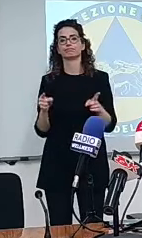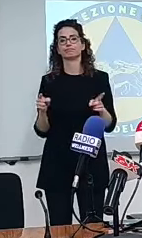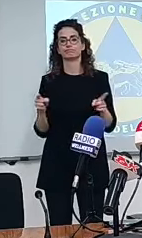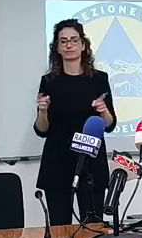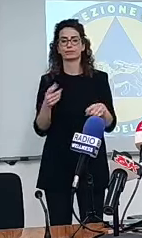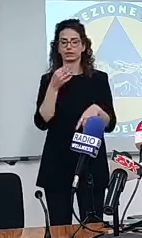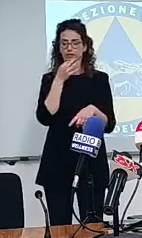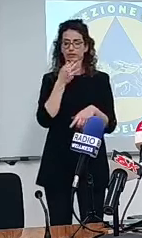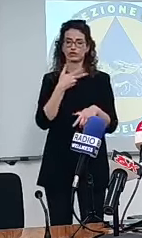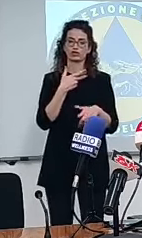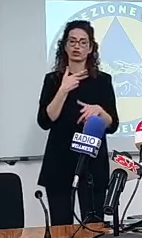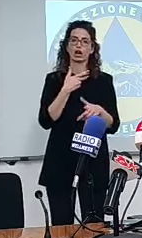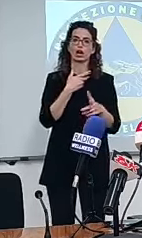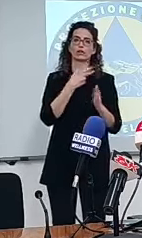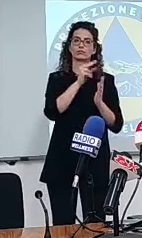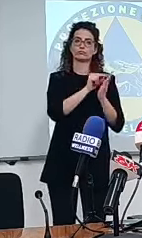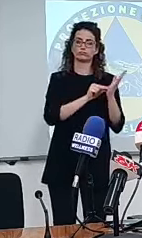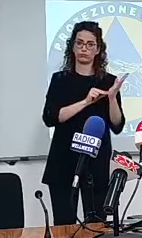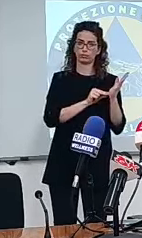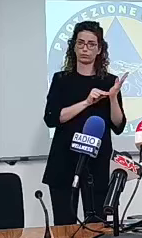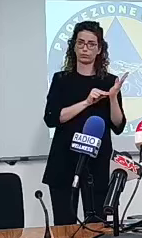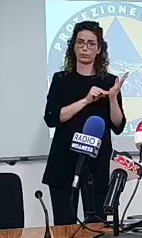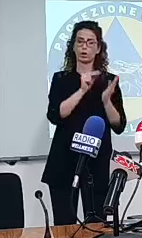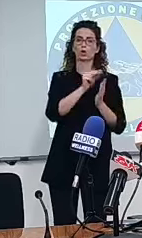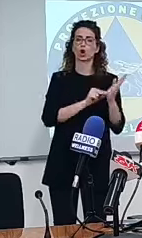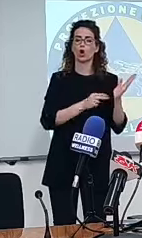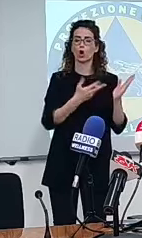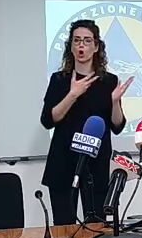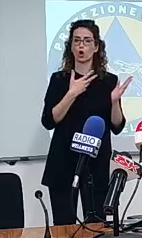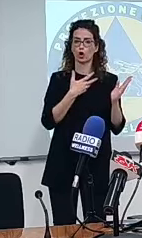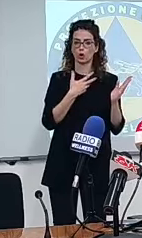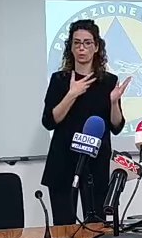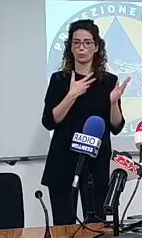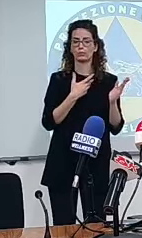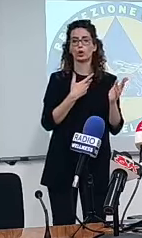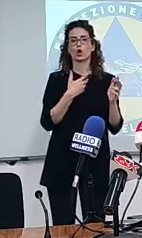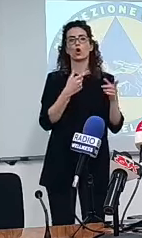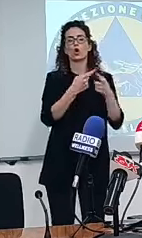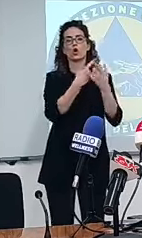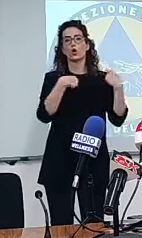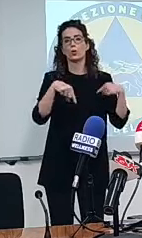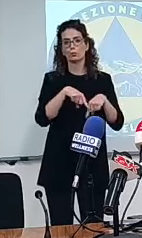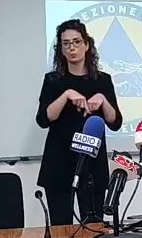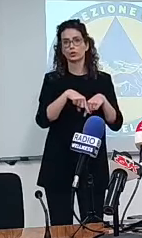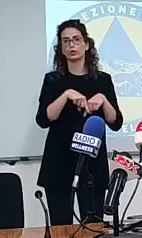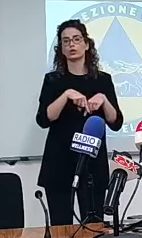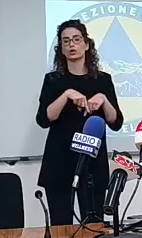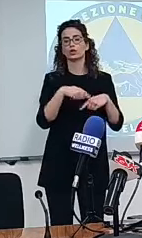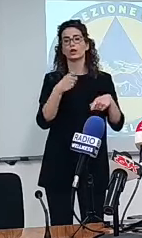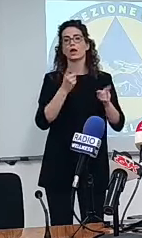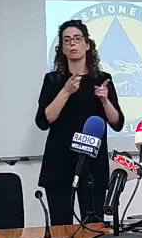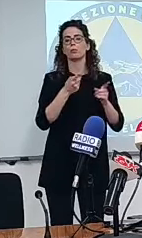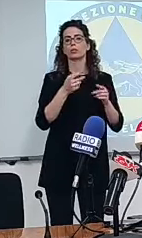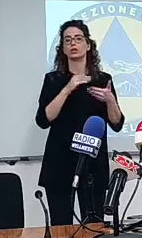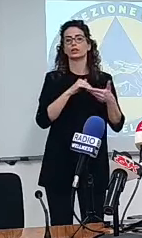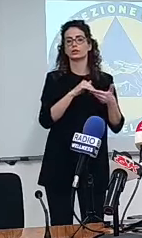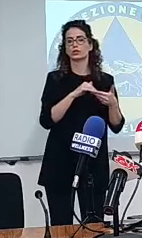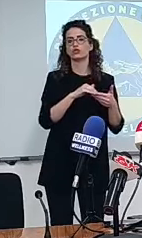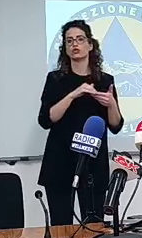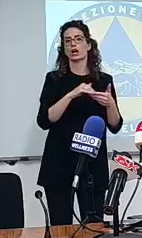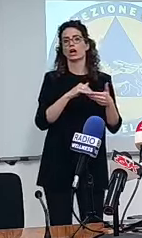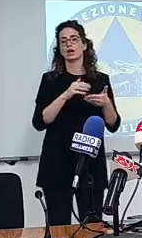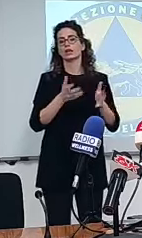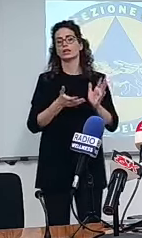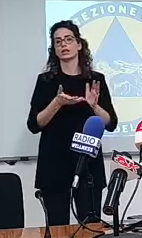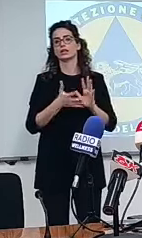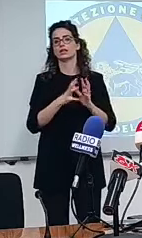un protocollo. Il protocollo poi è stato visto dalle commissioni istruzioni e politiche sociali e poi è stato